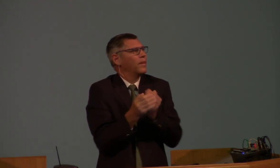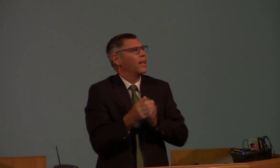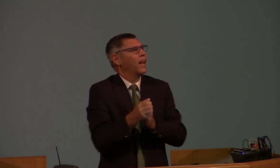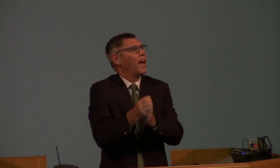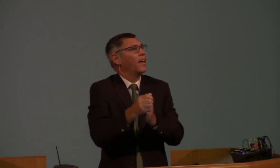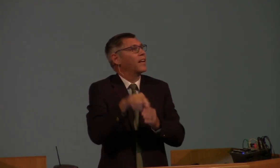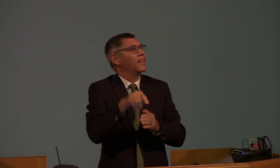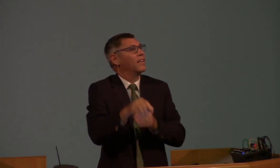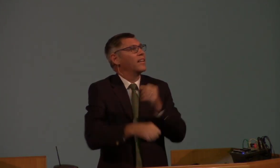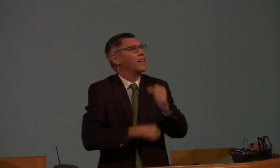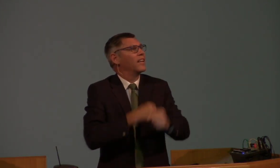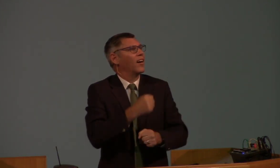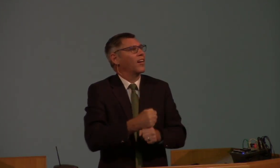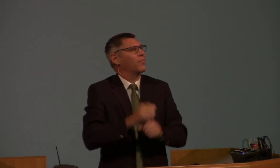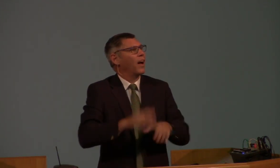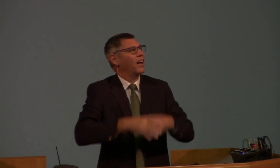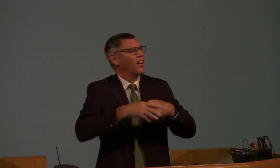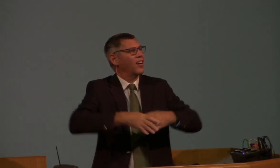lei hierdie jaar. Baie geluk.